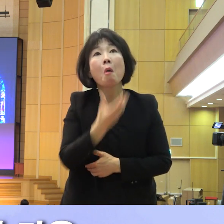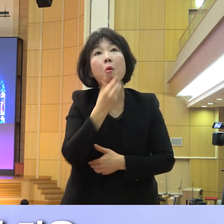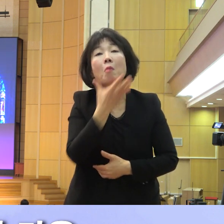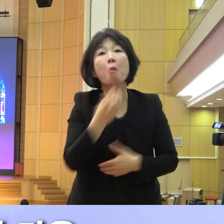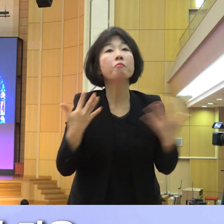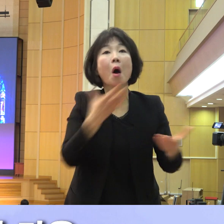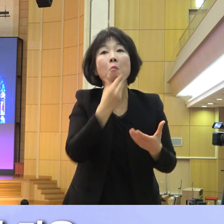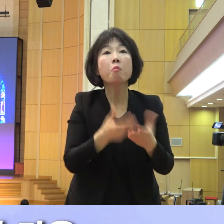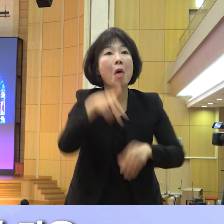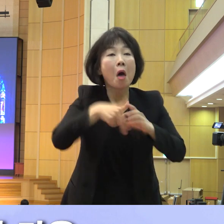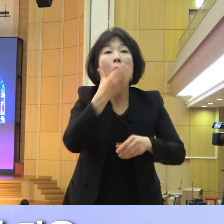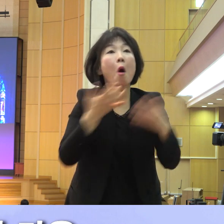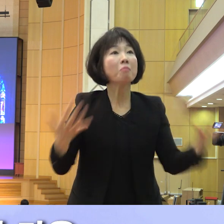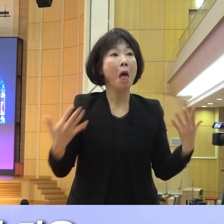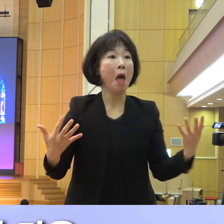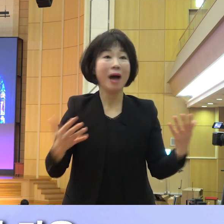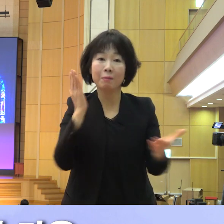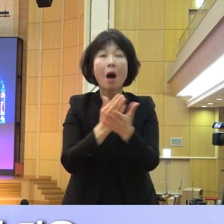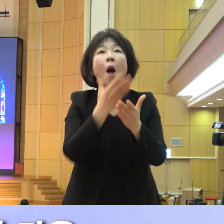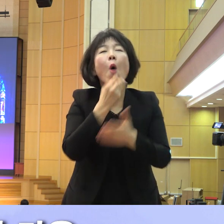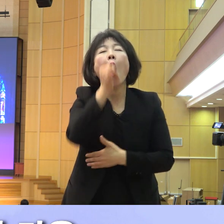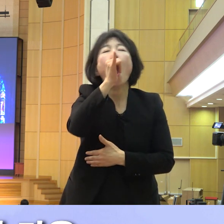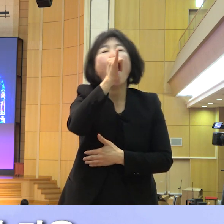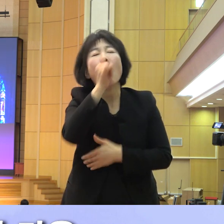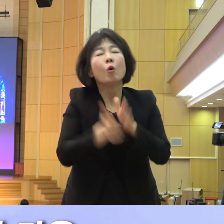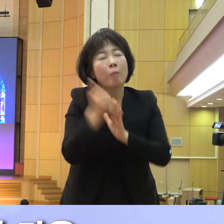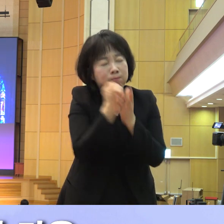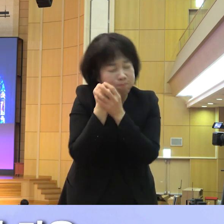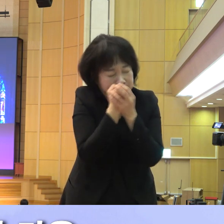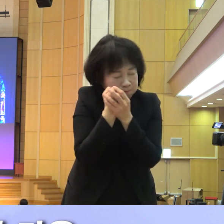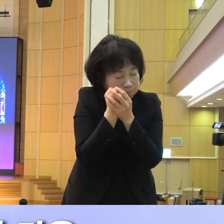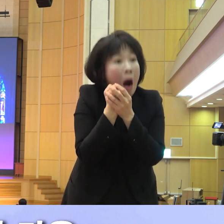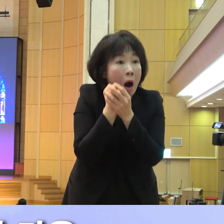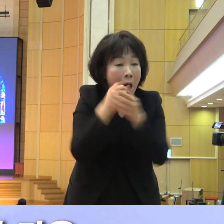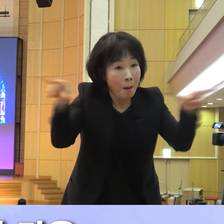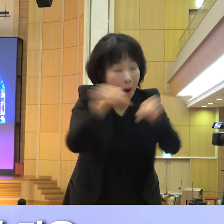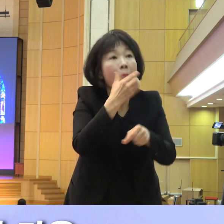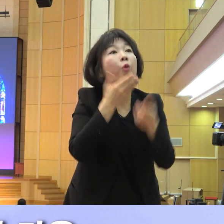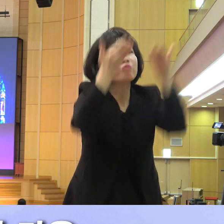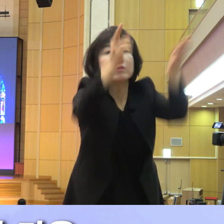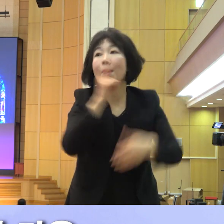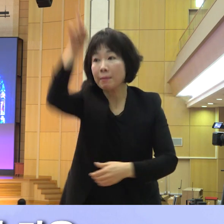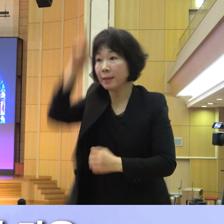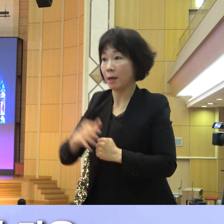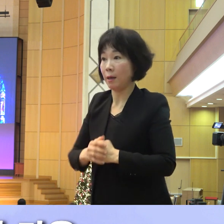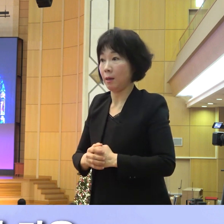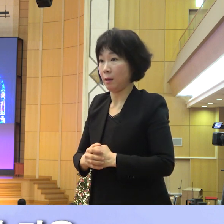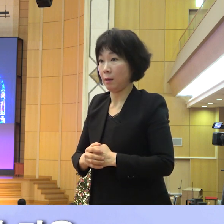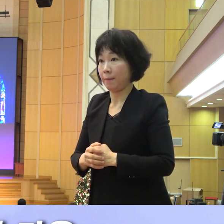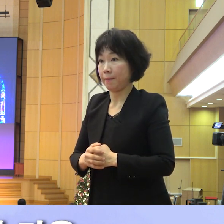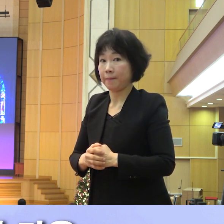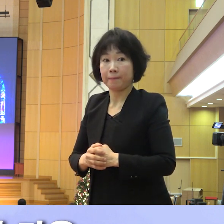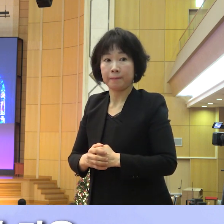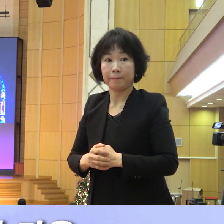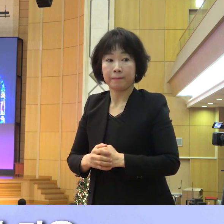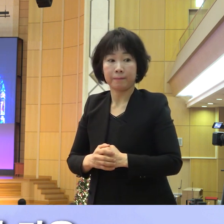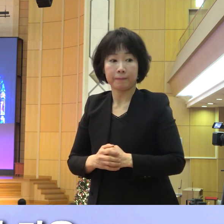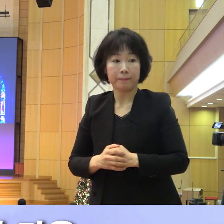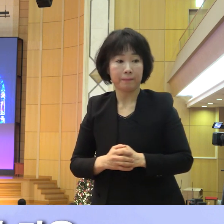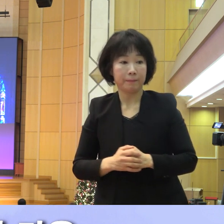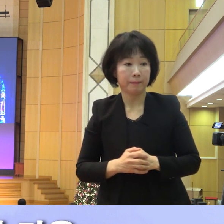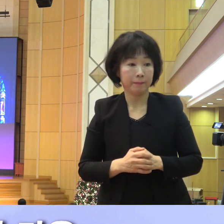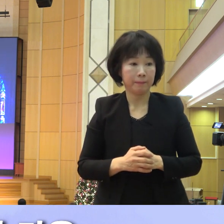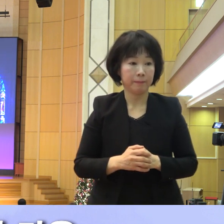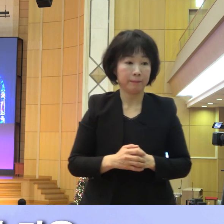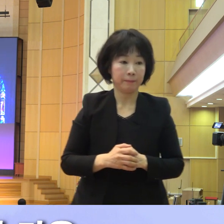것입니다. 죽은 자도 살리시는 하나님이신 것입니다. 세상에서는 죽으면 끝입니다. 그렇게 죽어가는 사람을